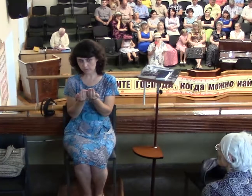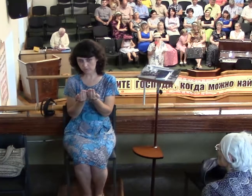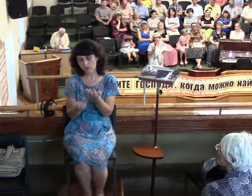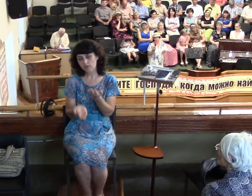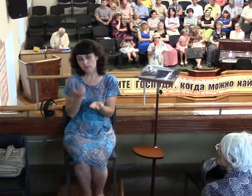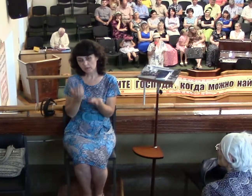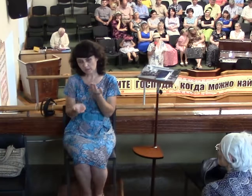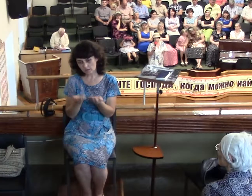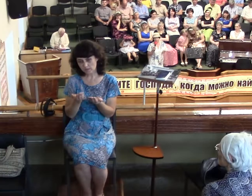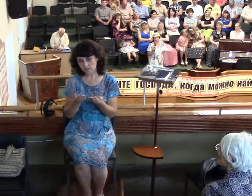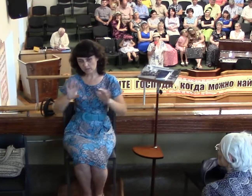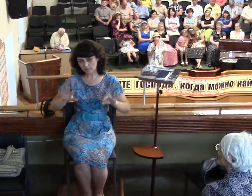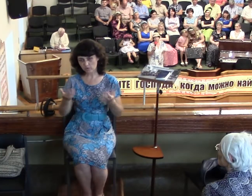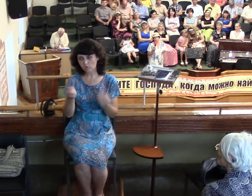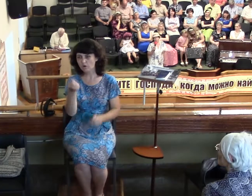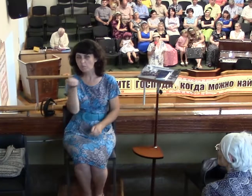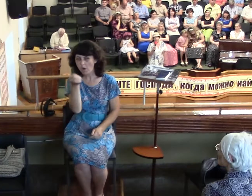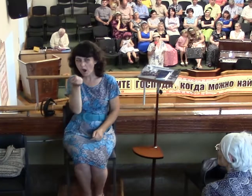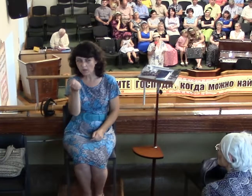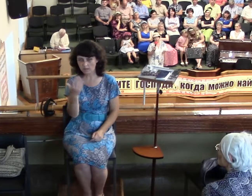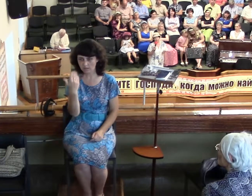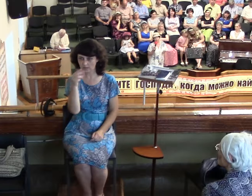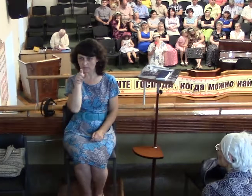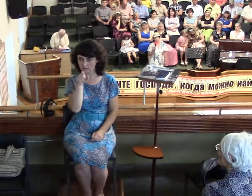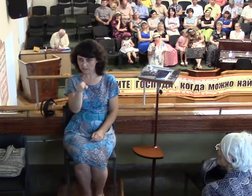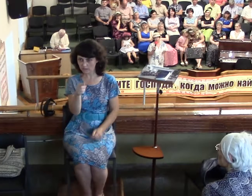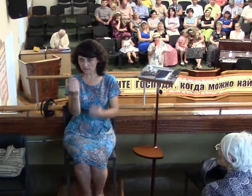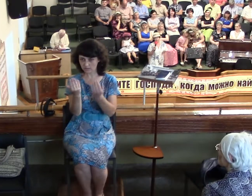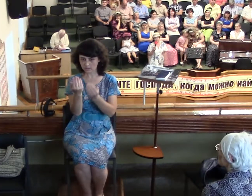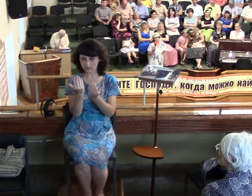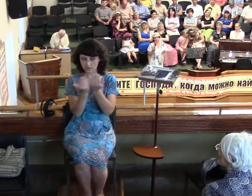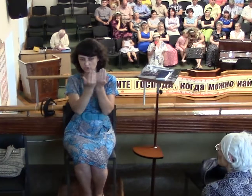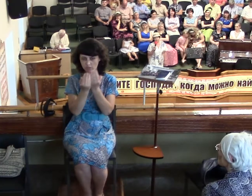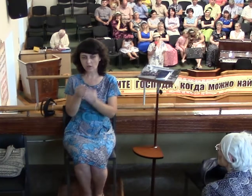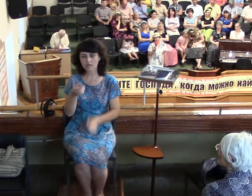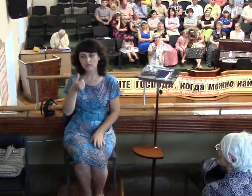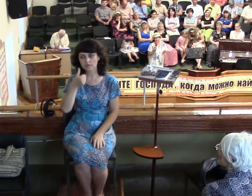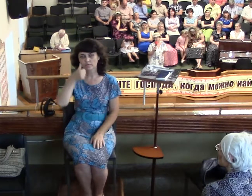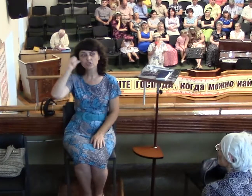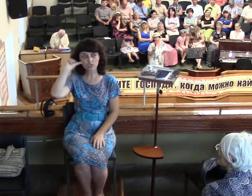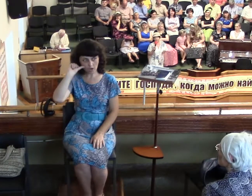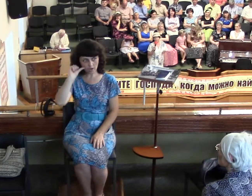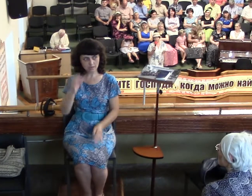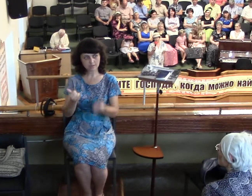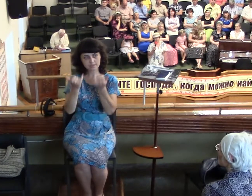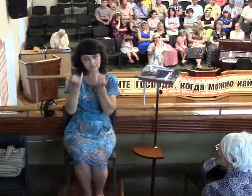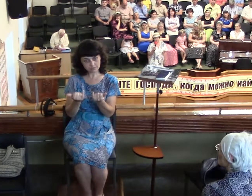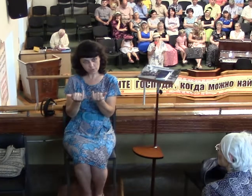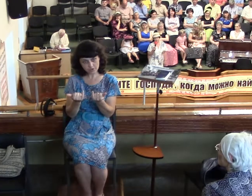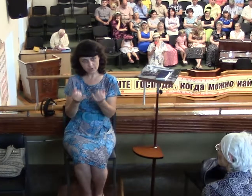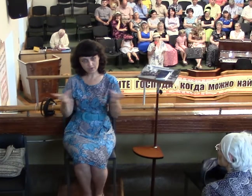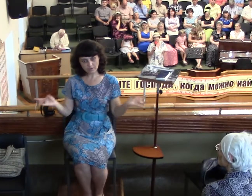вчера, сегодня намного более прочтите слов живых. Читайте Библии